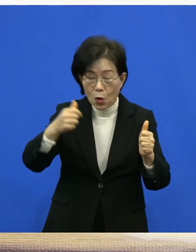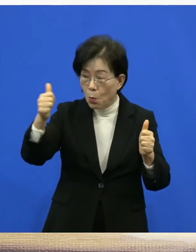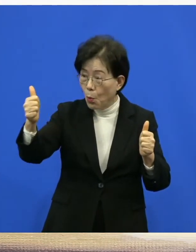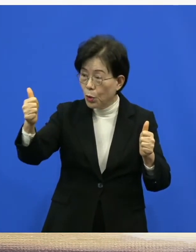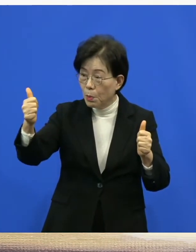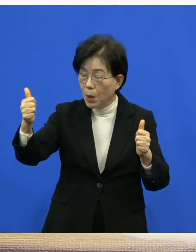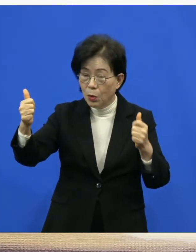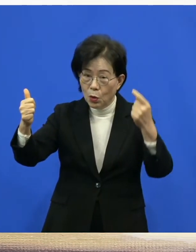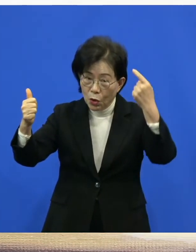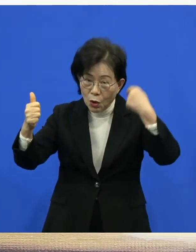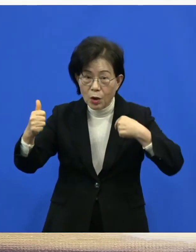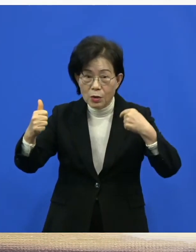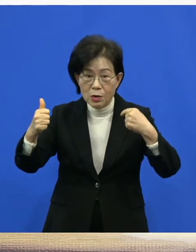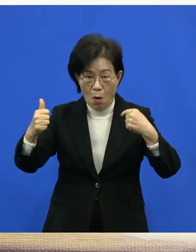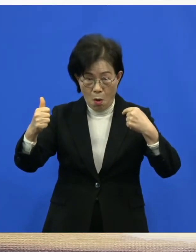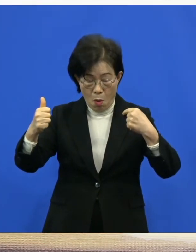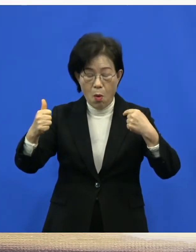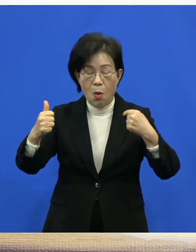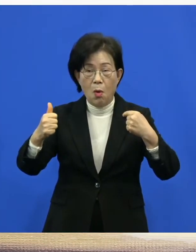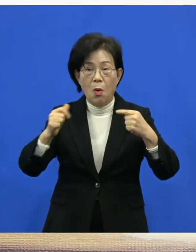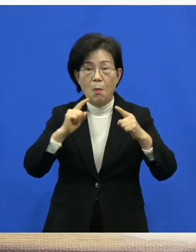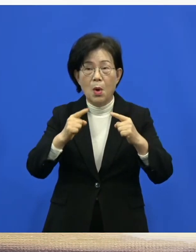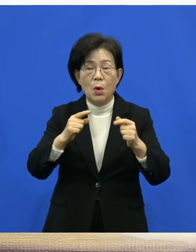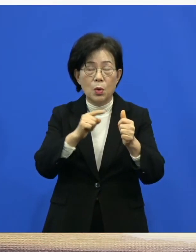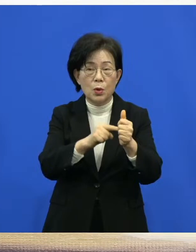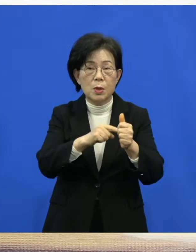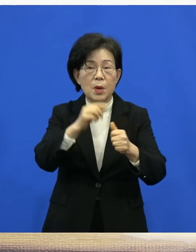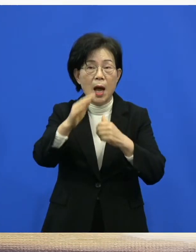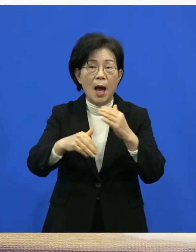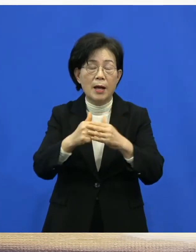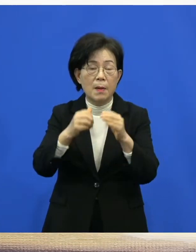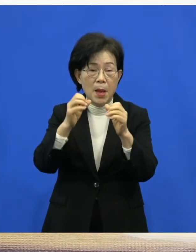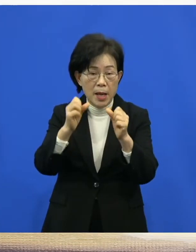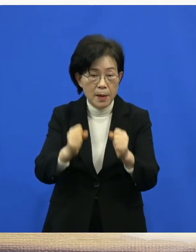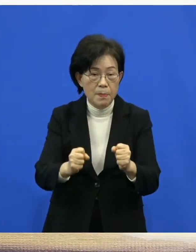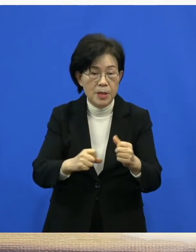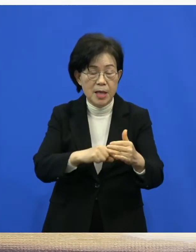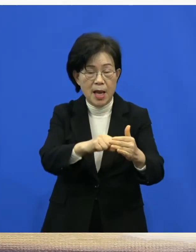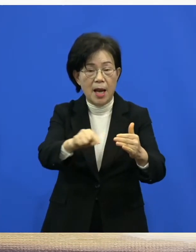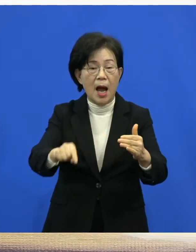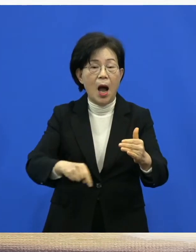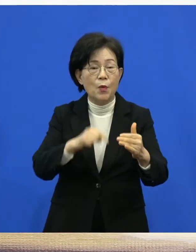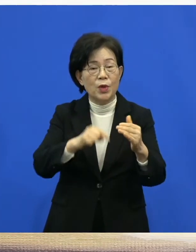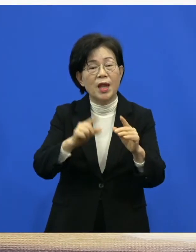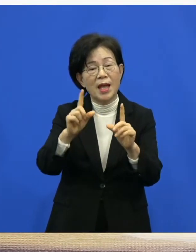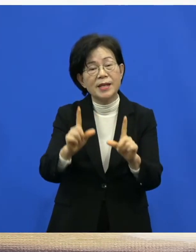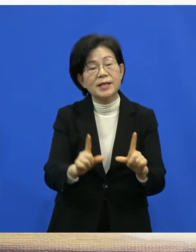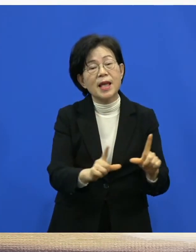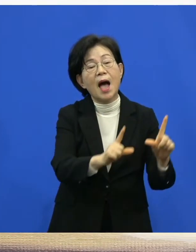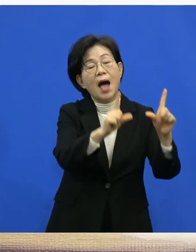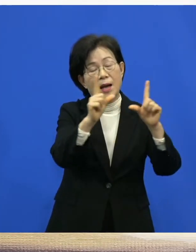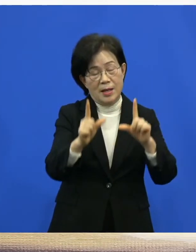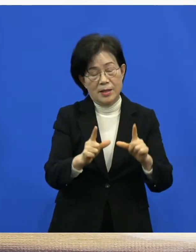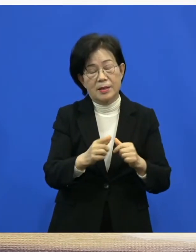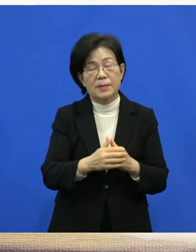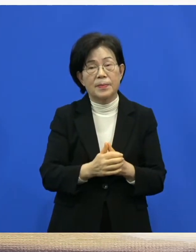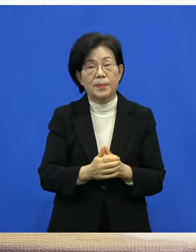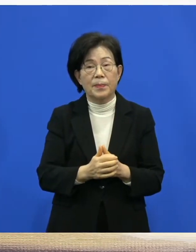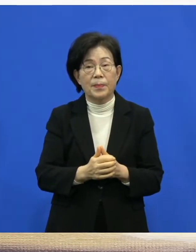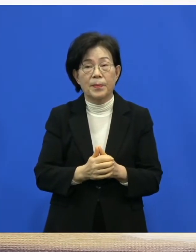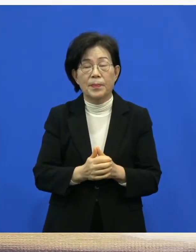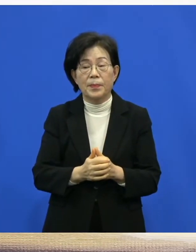보디발도 느꼈단 말이에요. 이 말은 뭐냐면 요셉은 하나님의 임재 가운데 있었다.